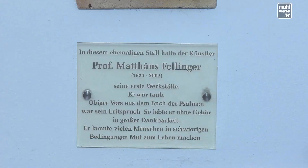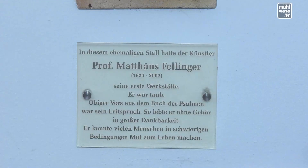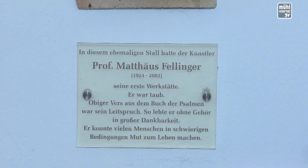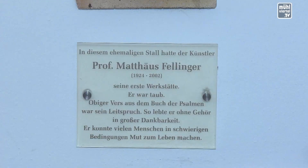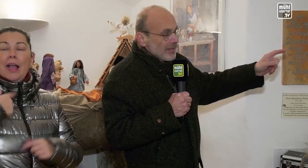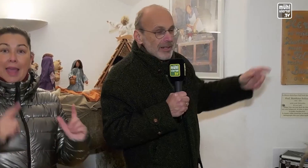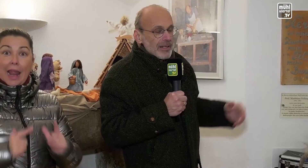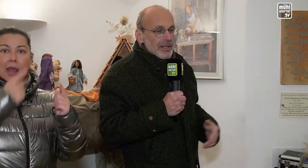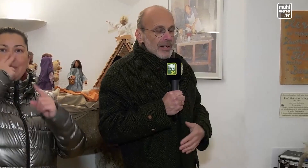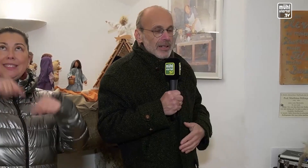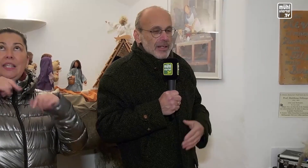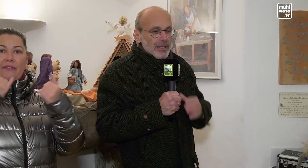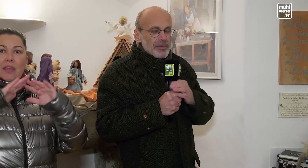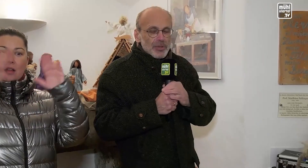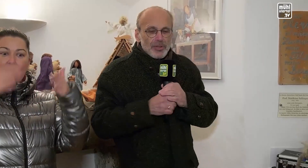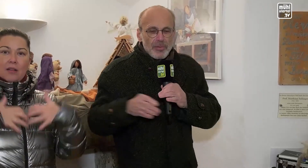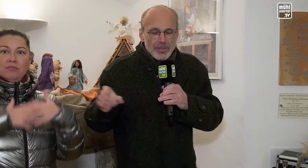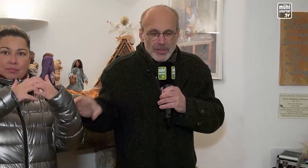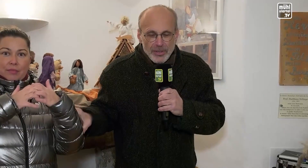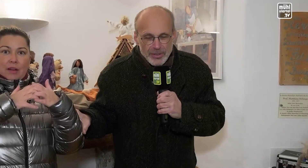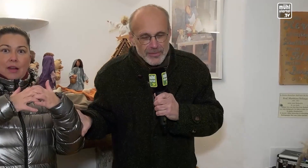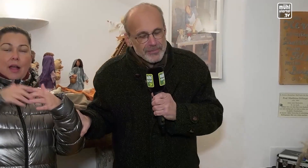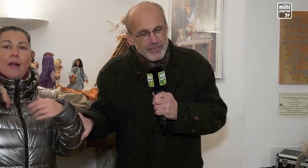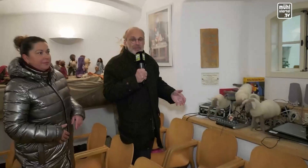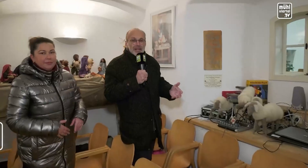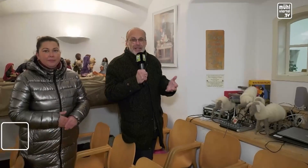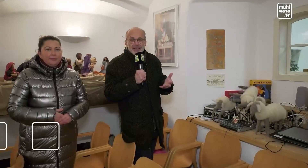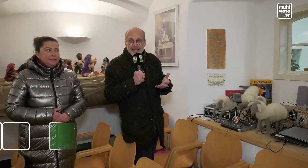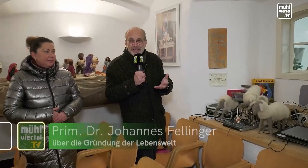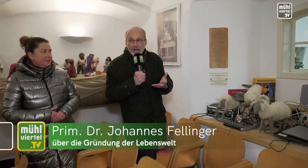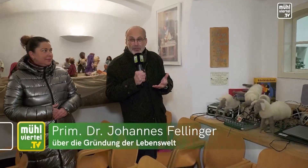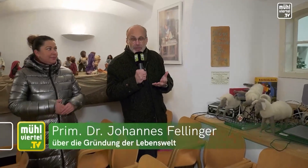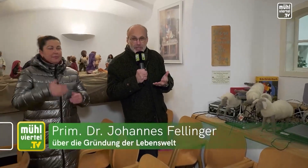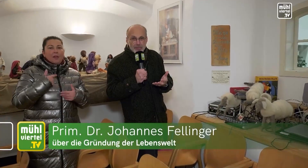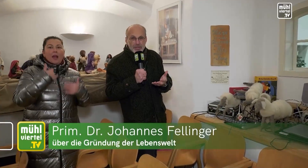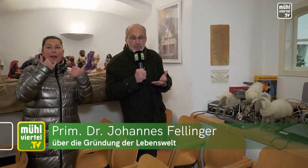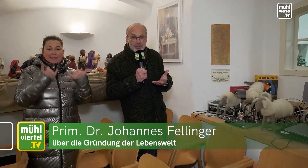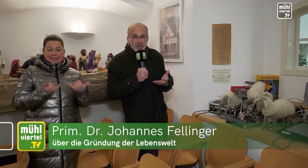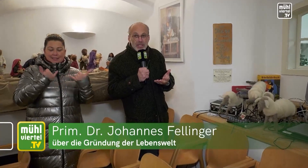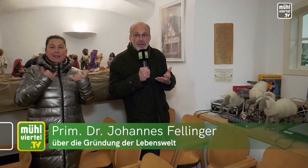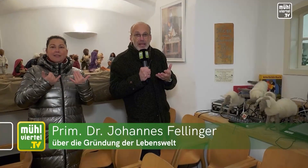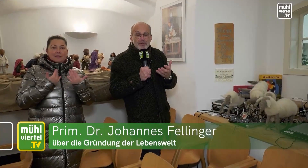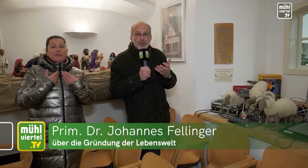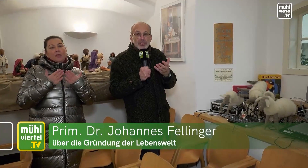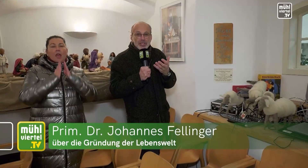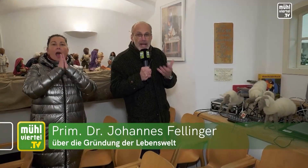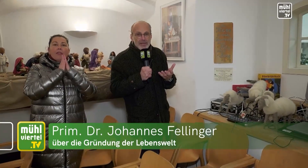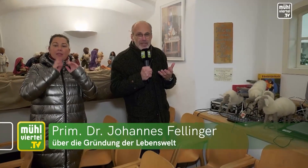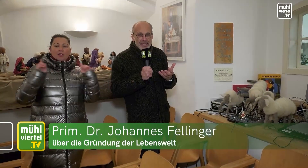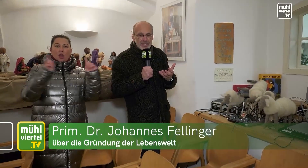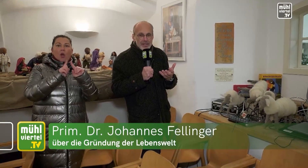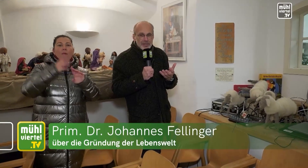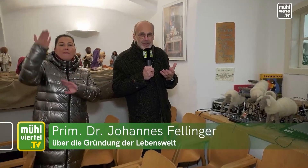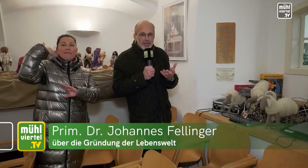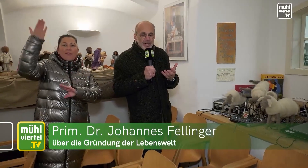uns Gründungsvater Johannes Fellinger erzählt. Wenn man schon in dem jetzigen Andachtsraum sind, muss man sagen, das war ja früher der Stall